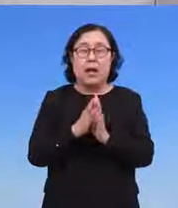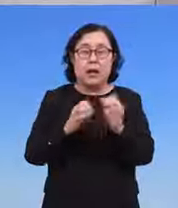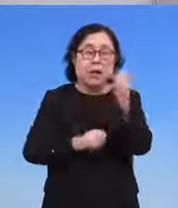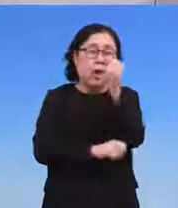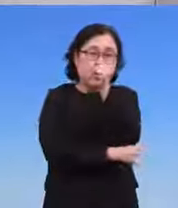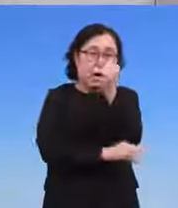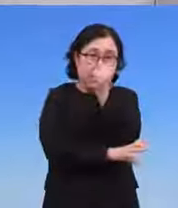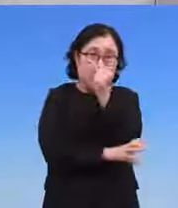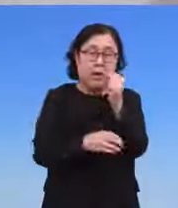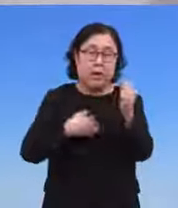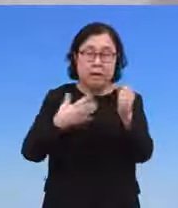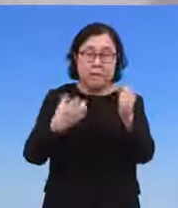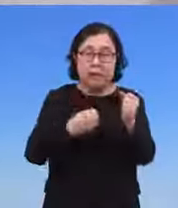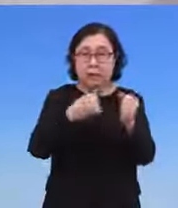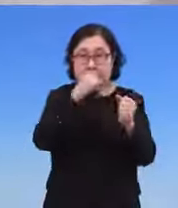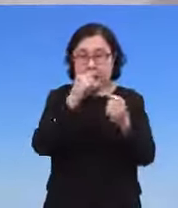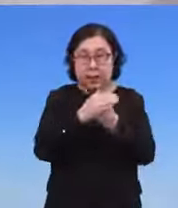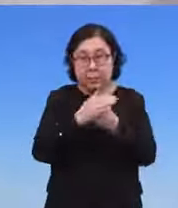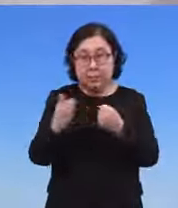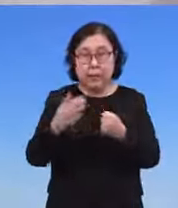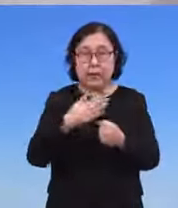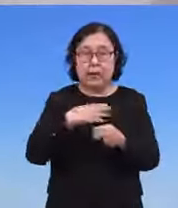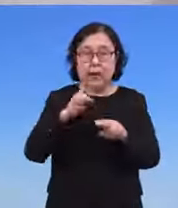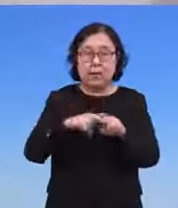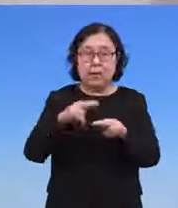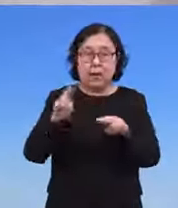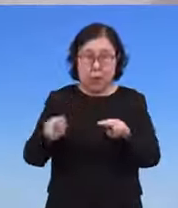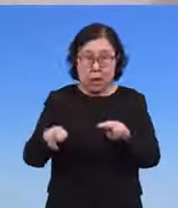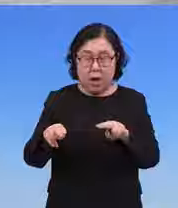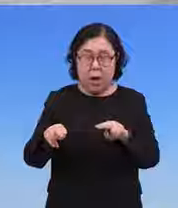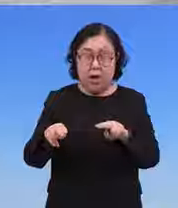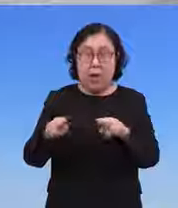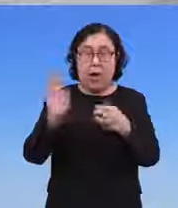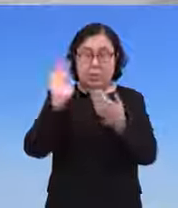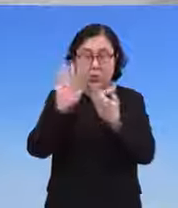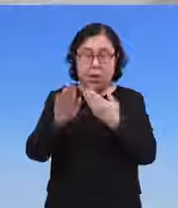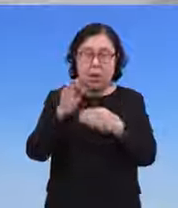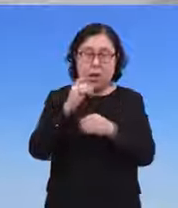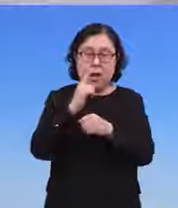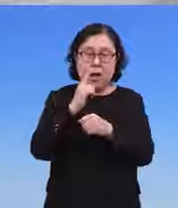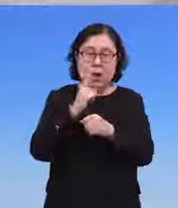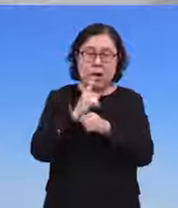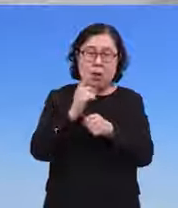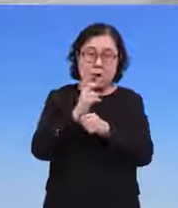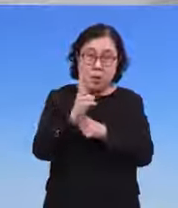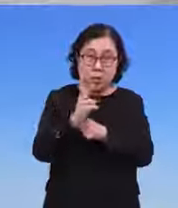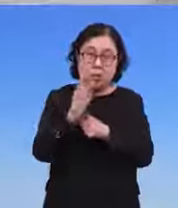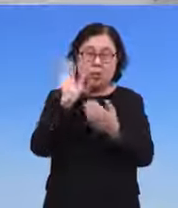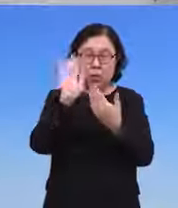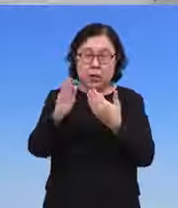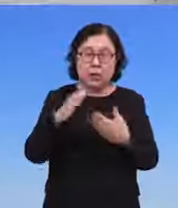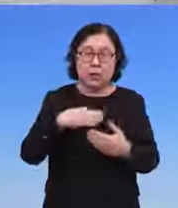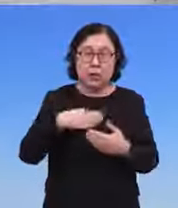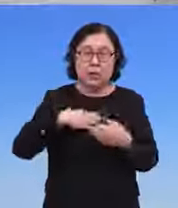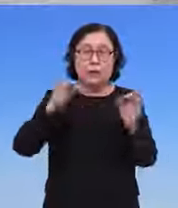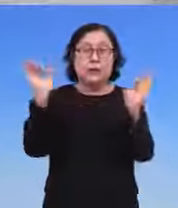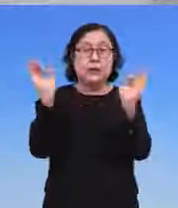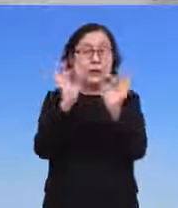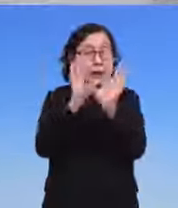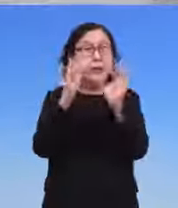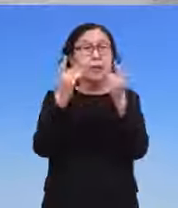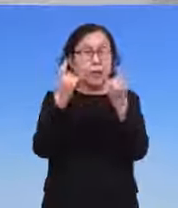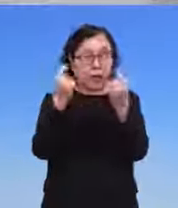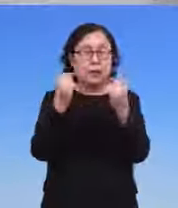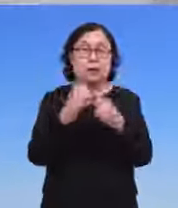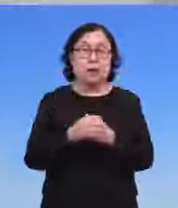되기 원하는데, 아니 은퇴하고 내가 한 1, 2년만 지나면 내 존재가 잊혀질 텐데 뭐